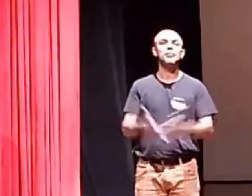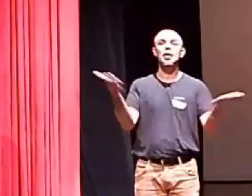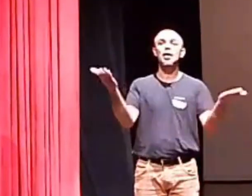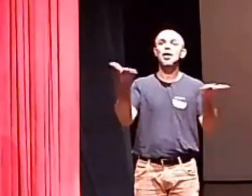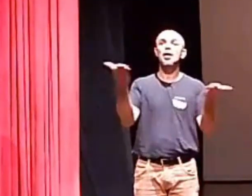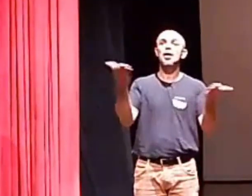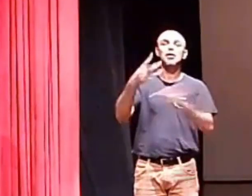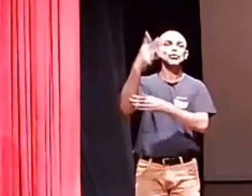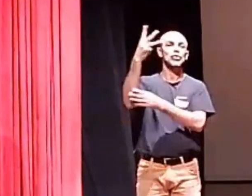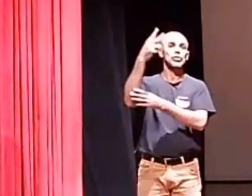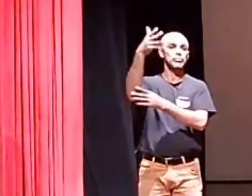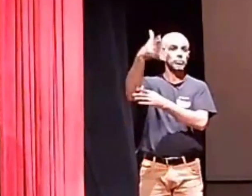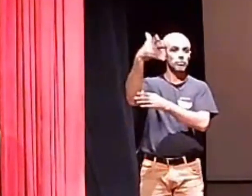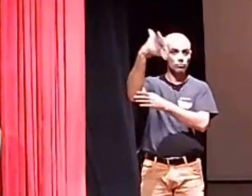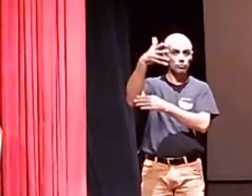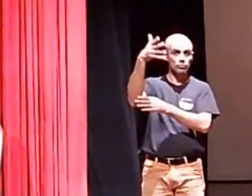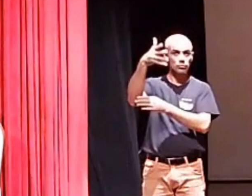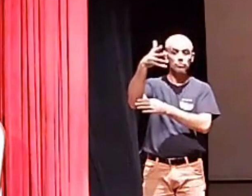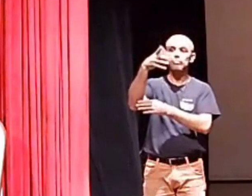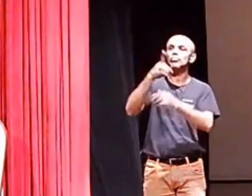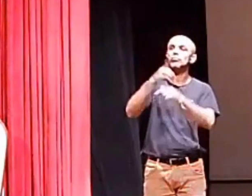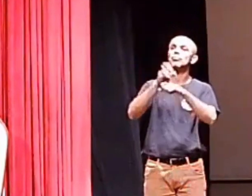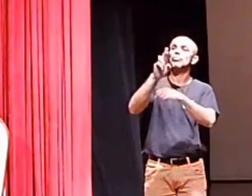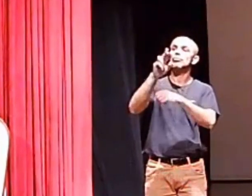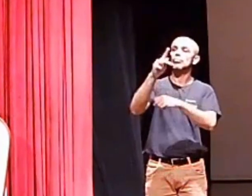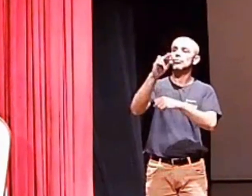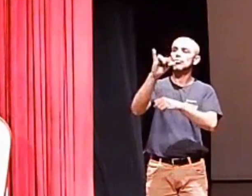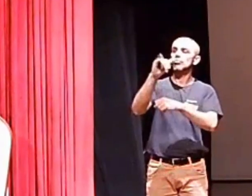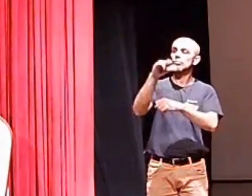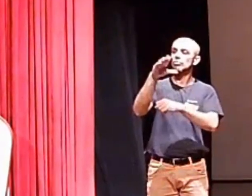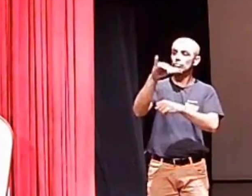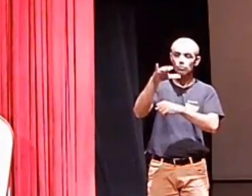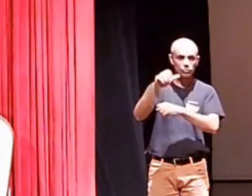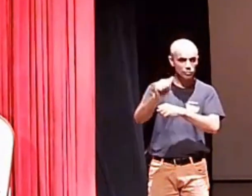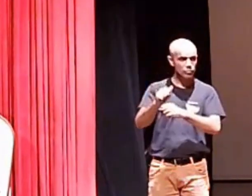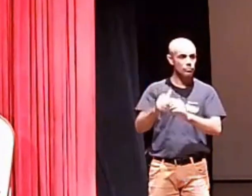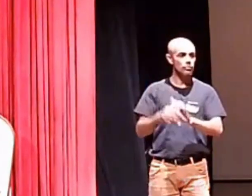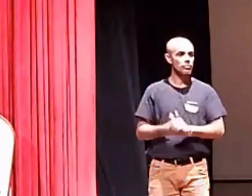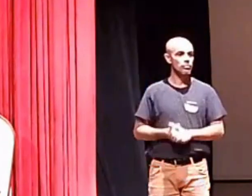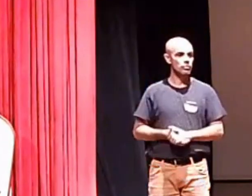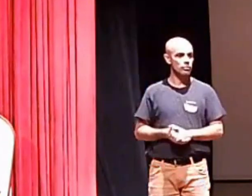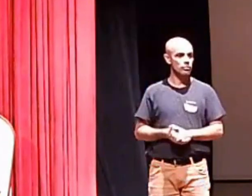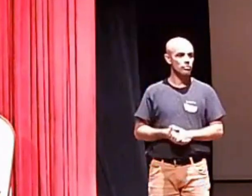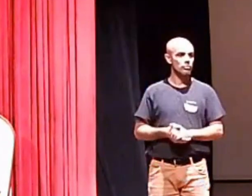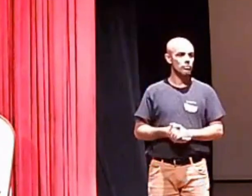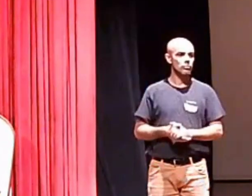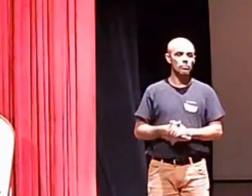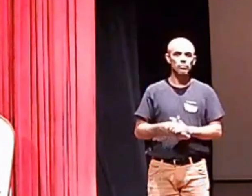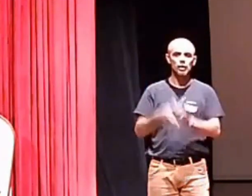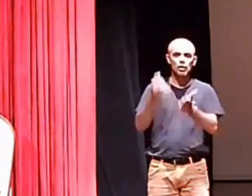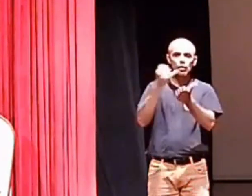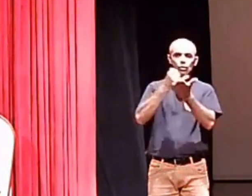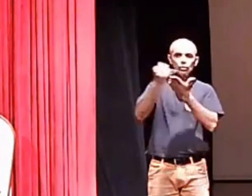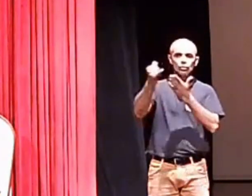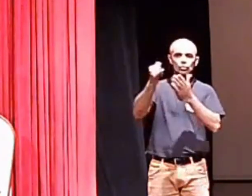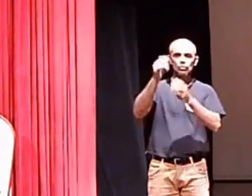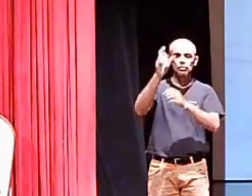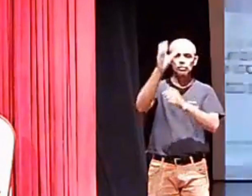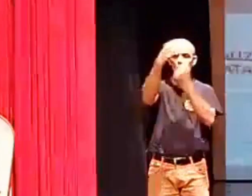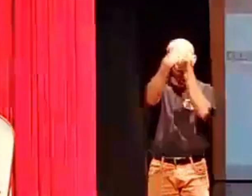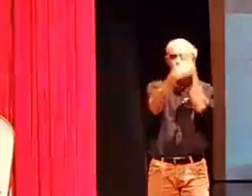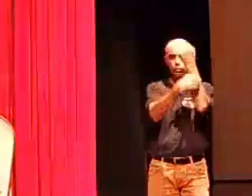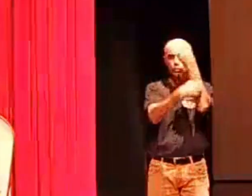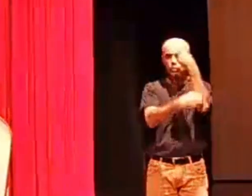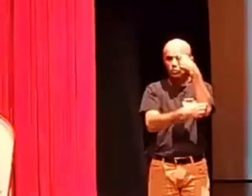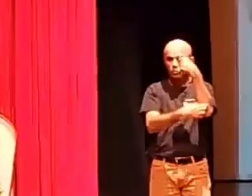Ouçamos agora a terceira palestra com a doutora Priscila Paniagua. Introdução à escoliose e sua prevalência